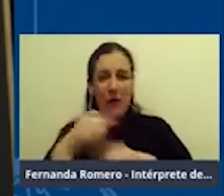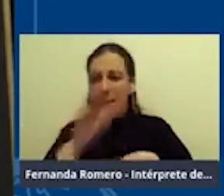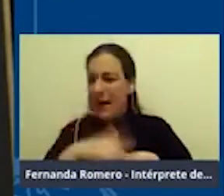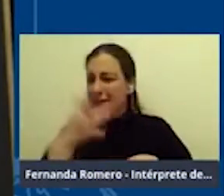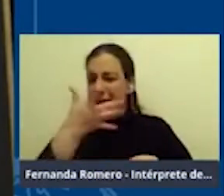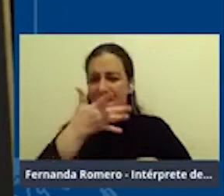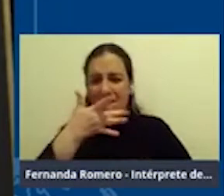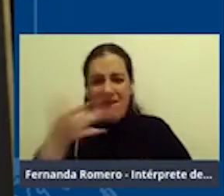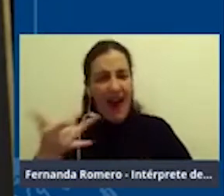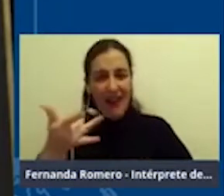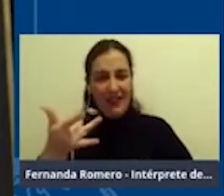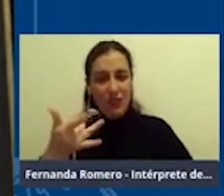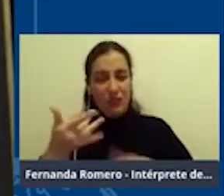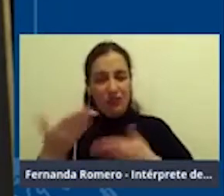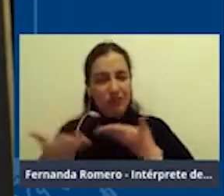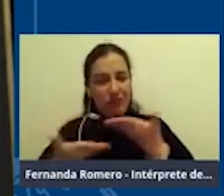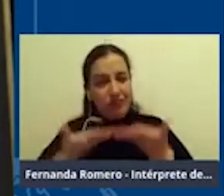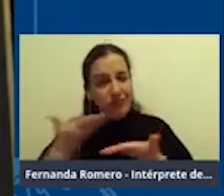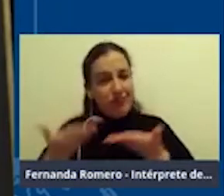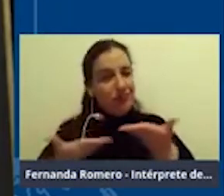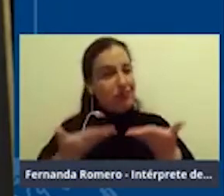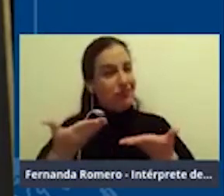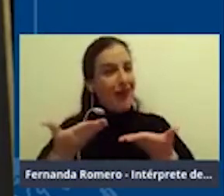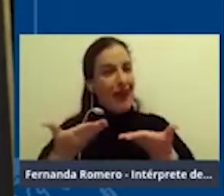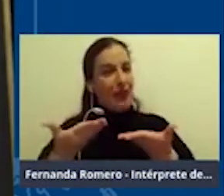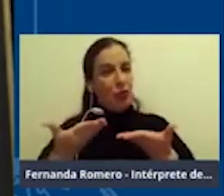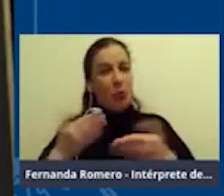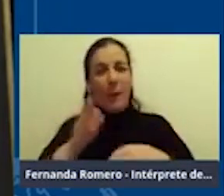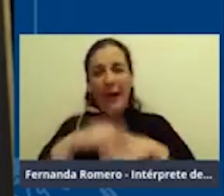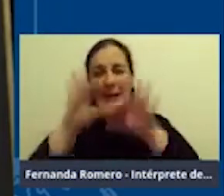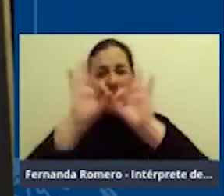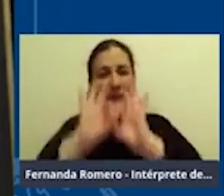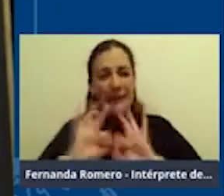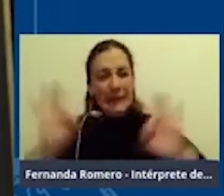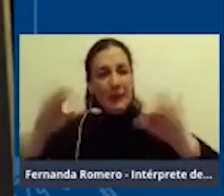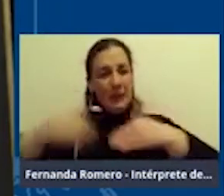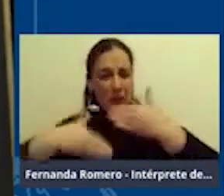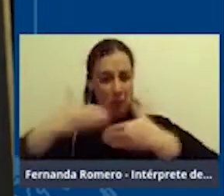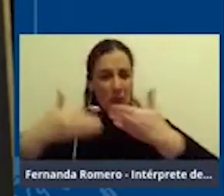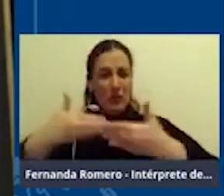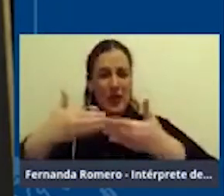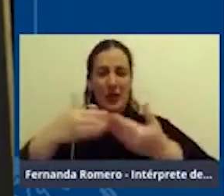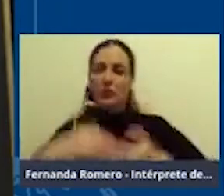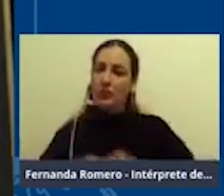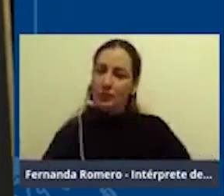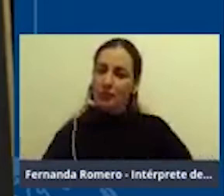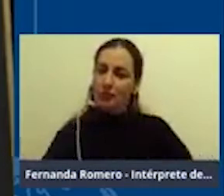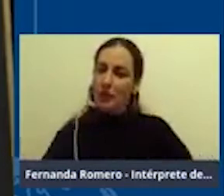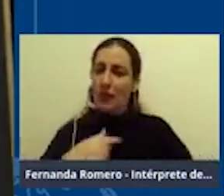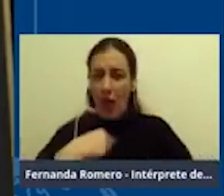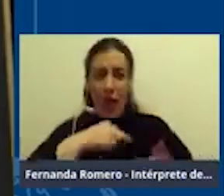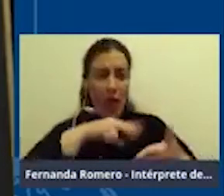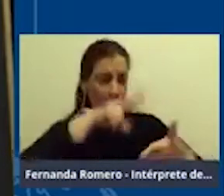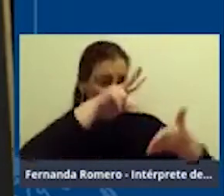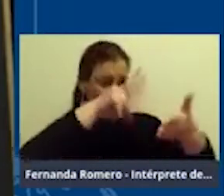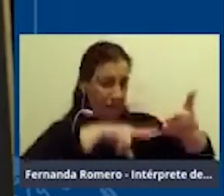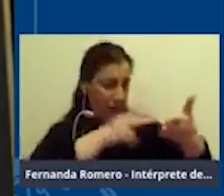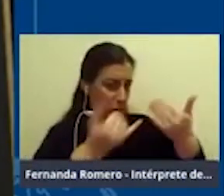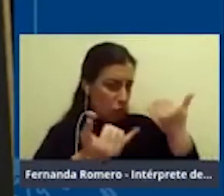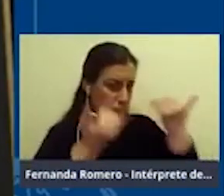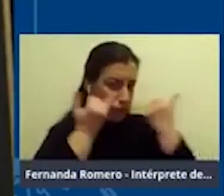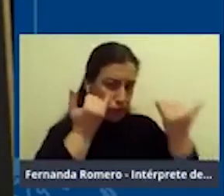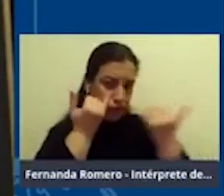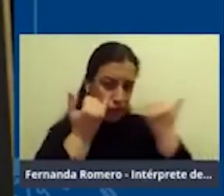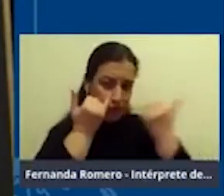dá no trato com a simplificação de processos. Eu estava lendo um levantamento estatístico feito no G20,